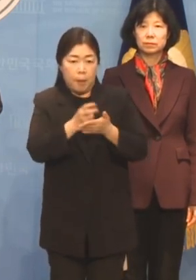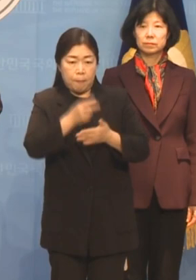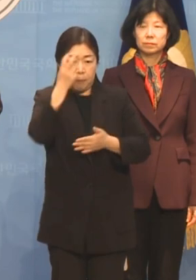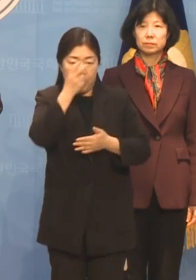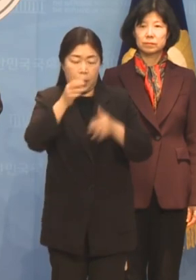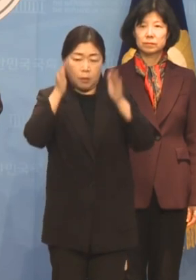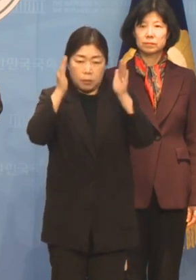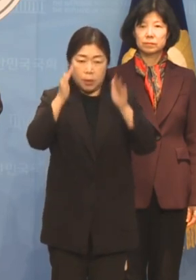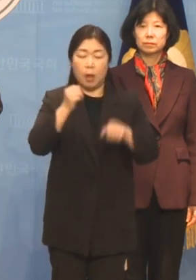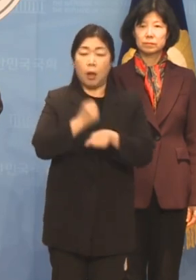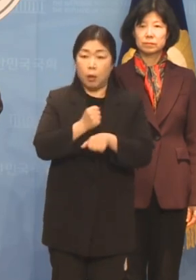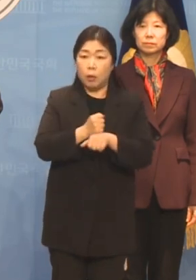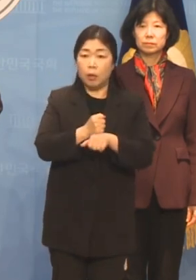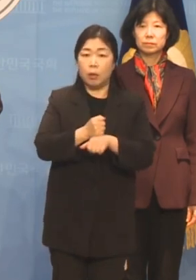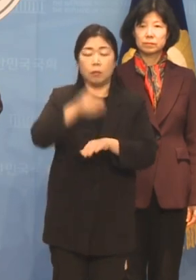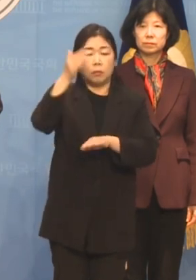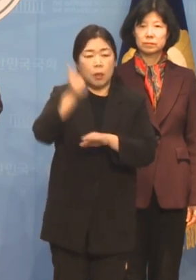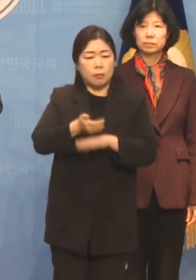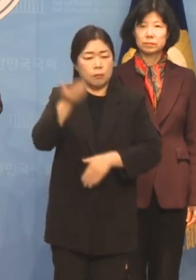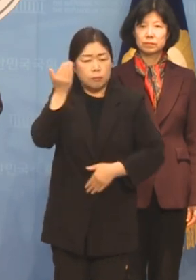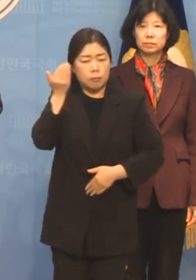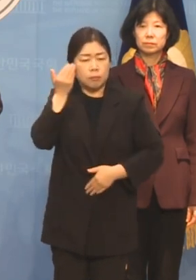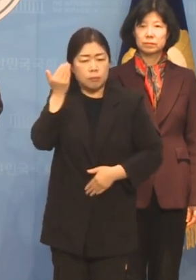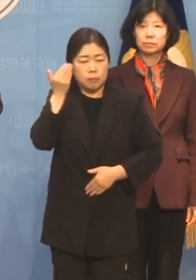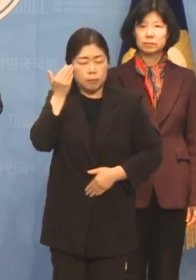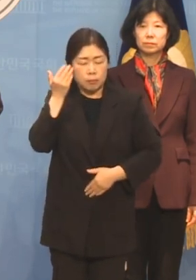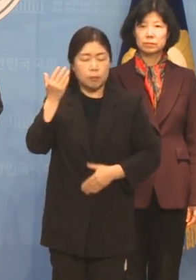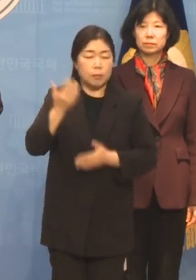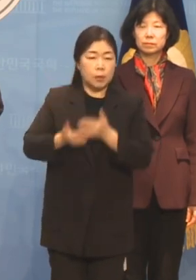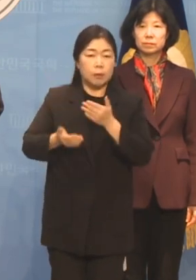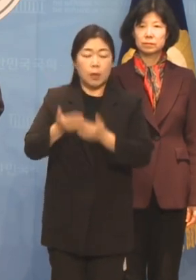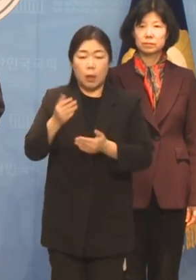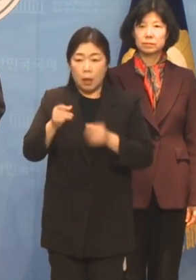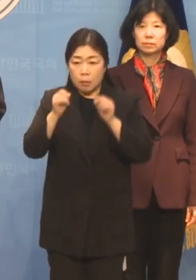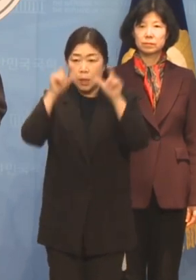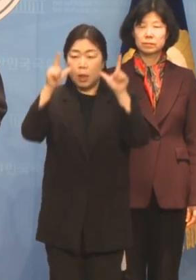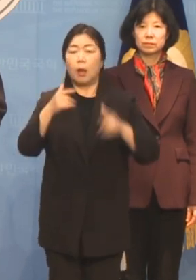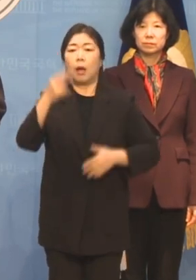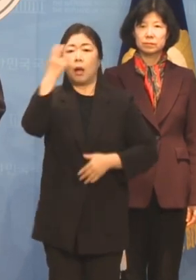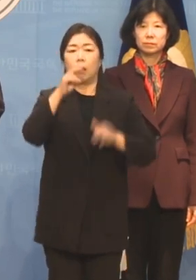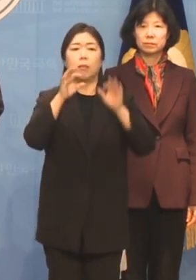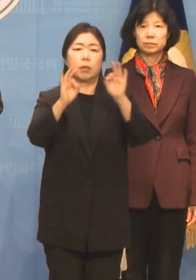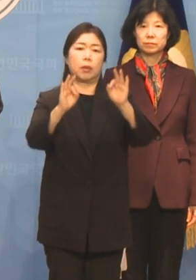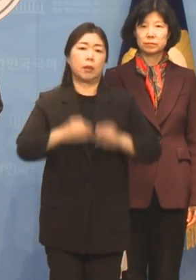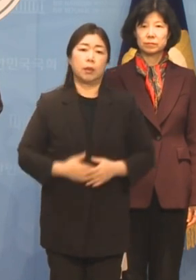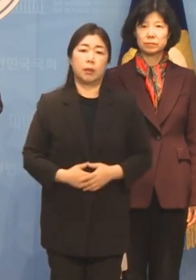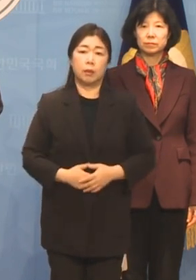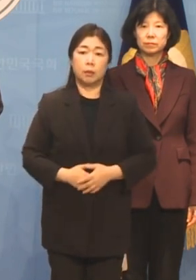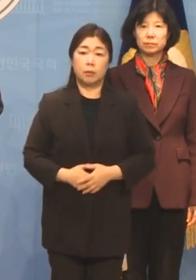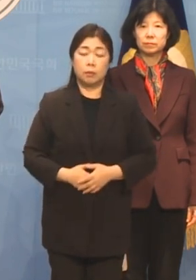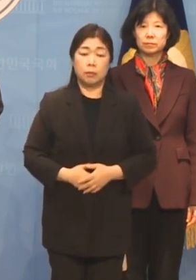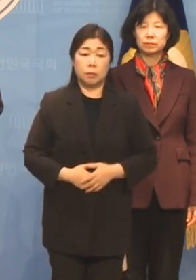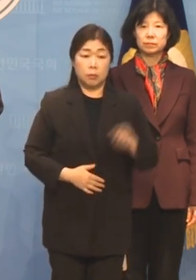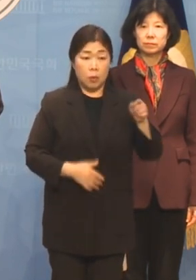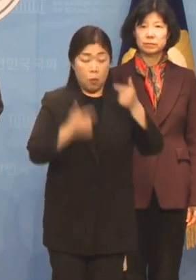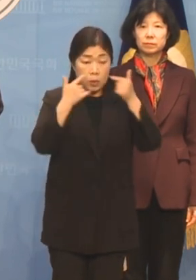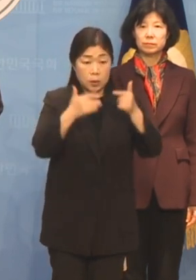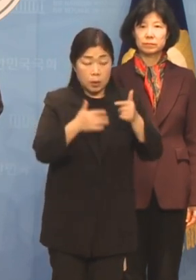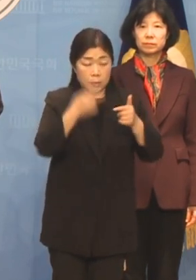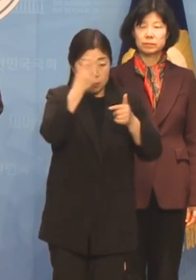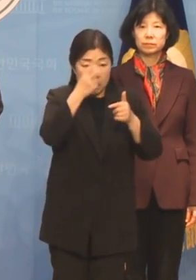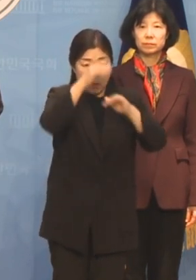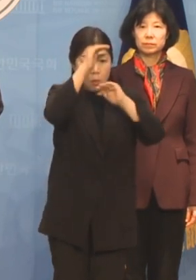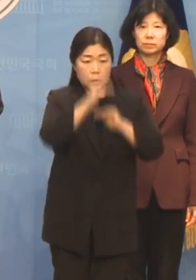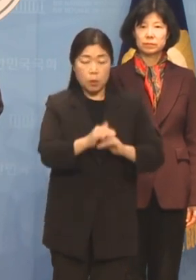탐구하는 세미나를 개최하여 어디서부터 무엇이 잘못되었는지를 검토하였습니다. 상품에 대해 학습하고